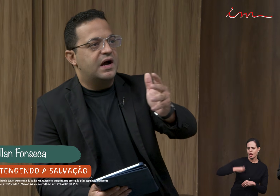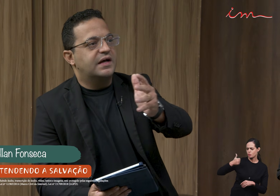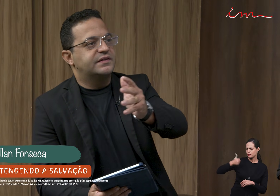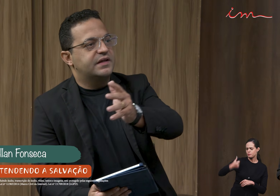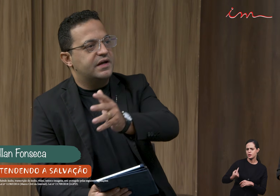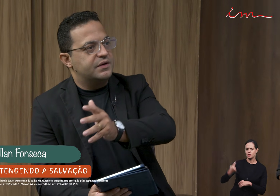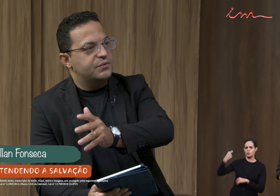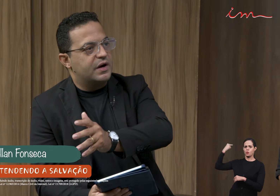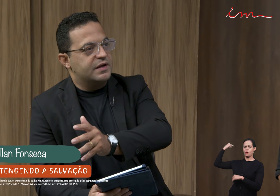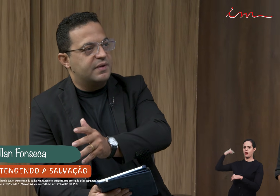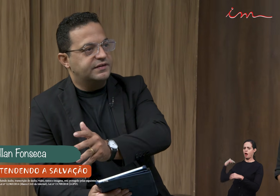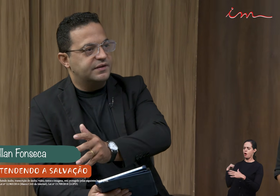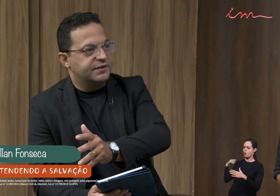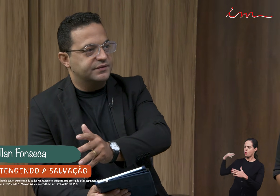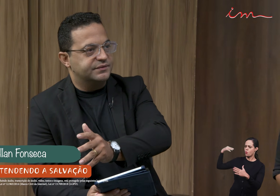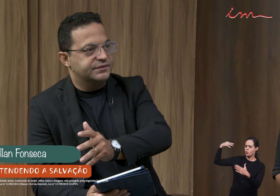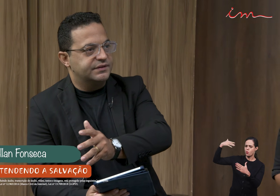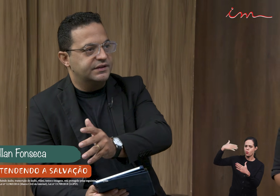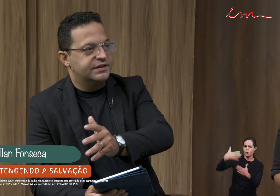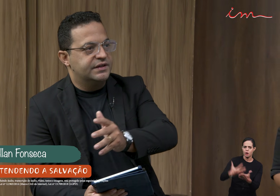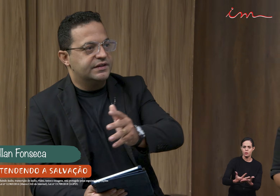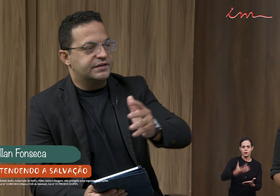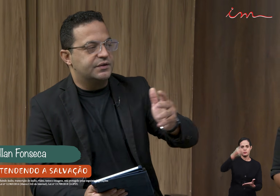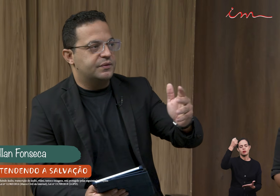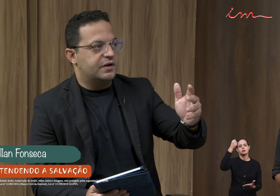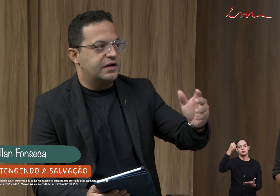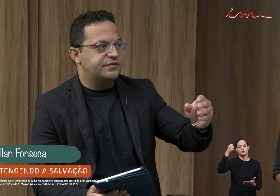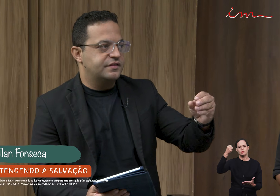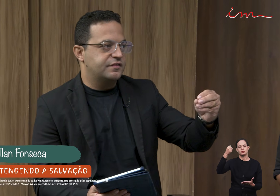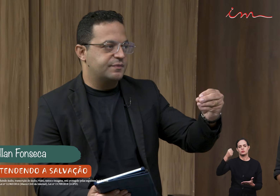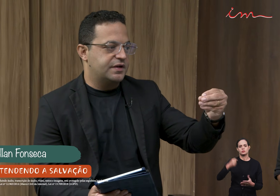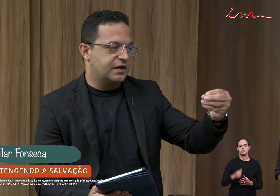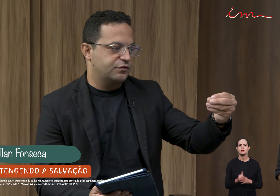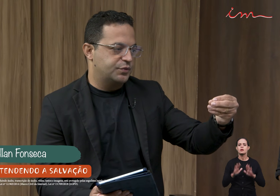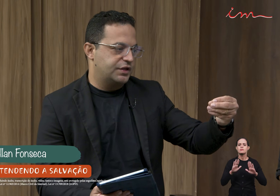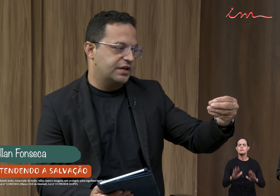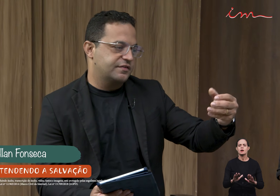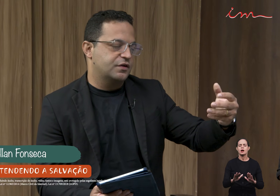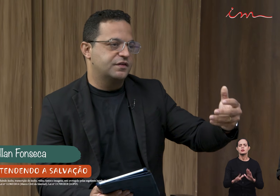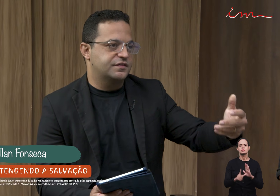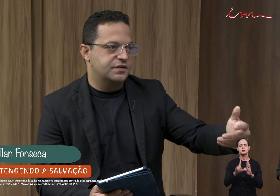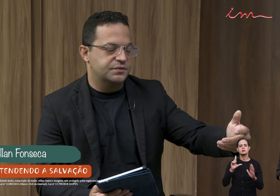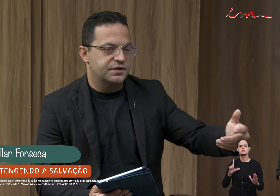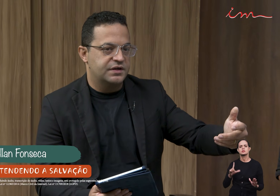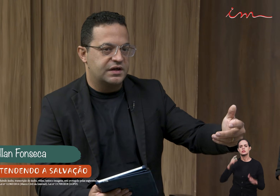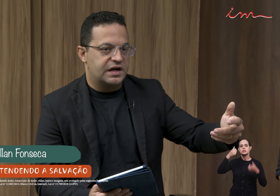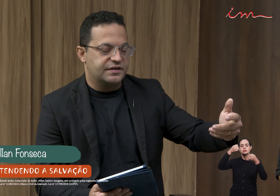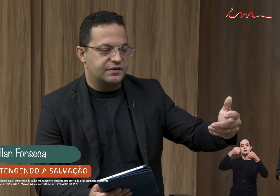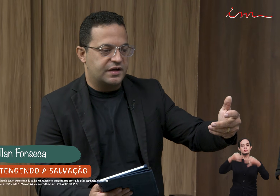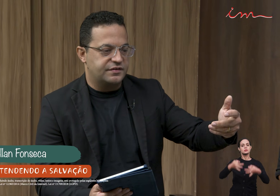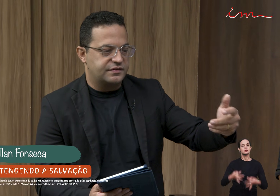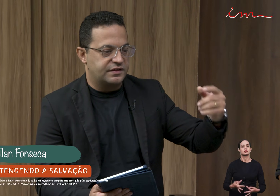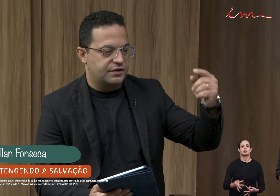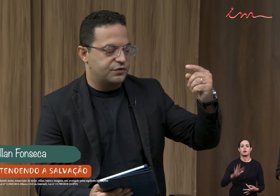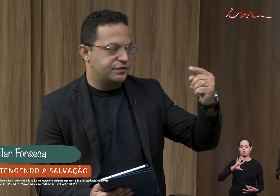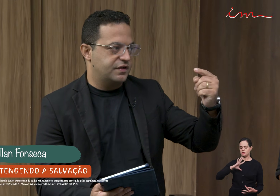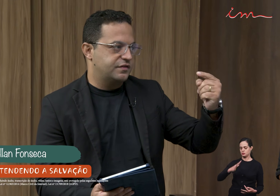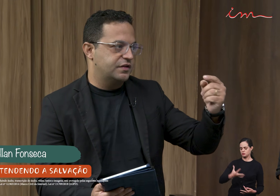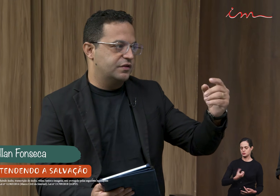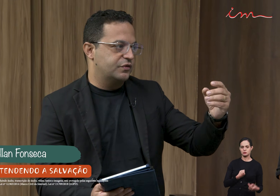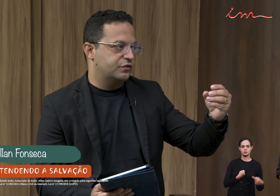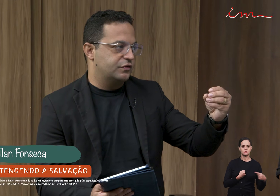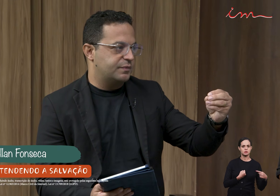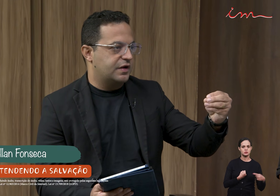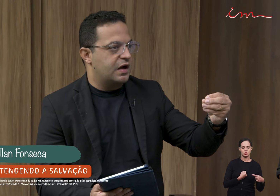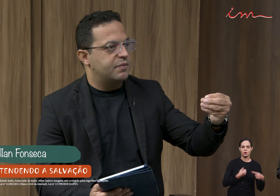original até o arrebatamento, né? Então, antes de a gente explicar sobre o que é a salvação, a gente tem que ter